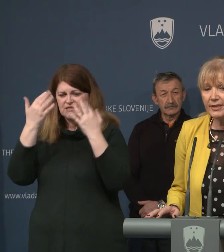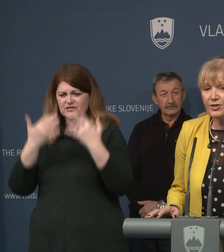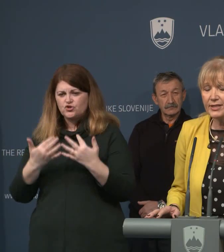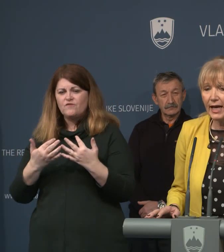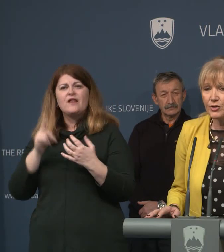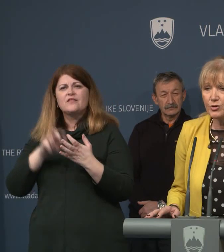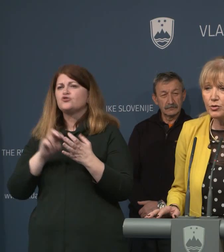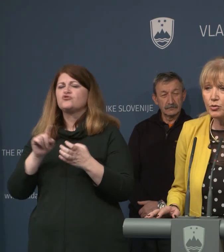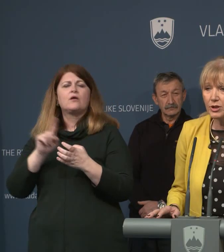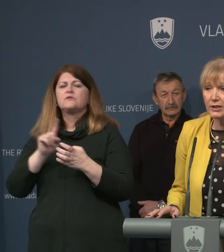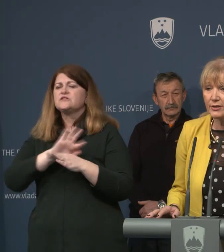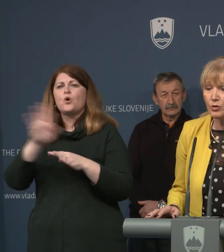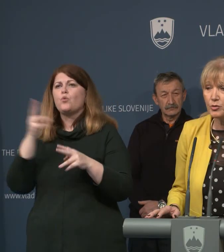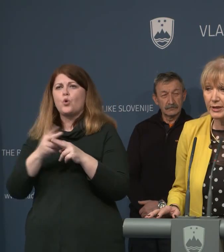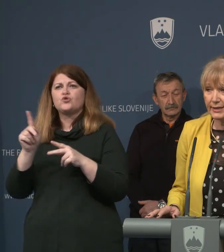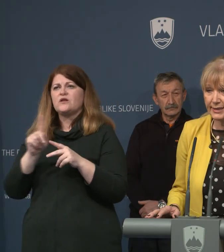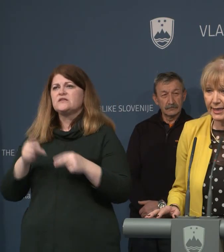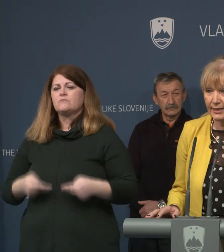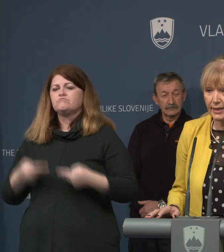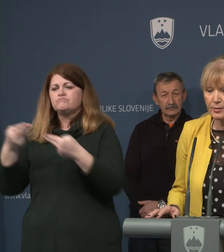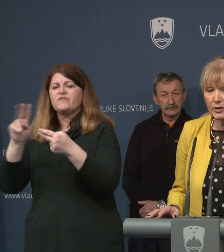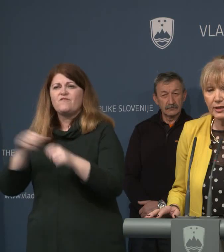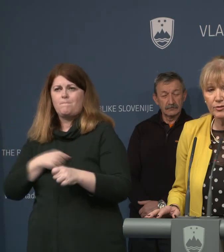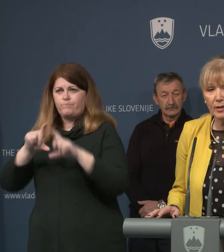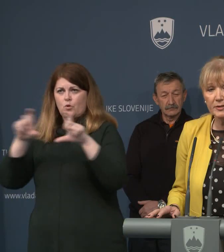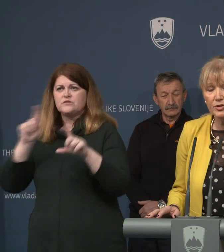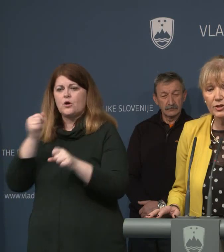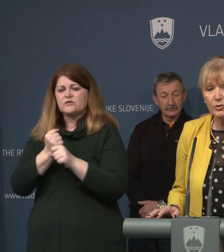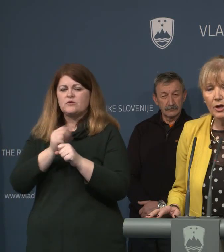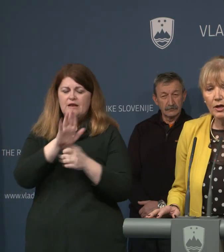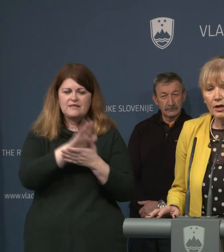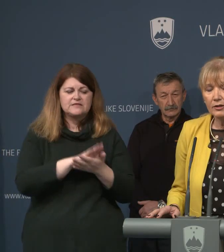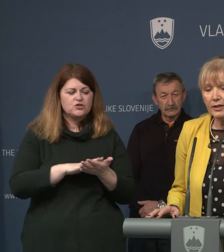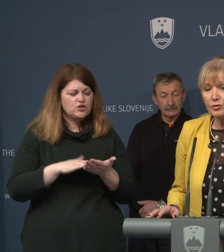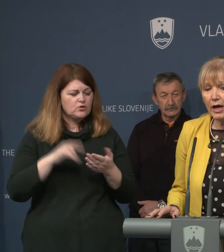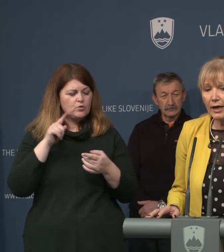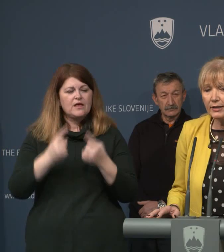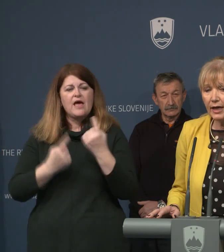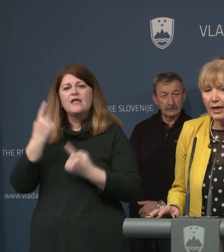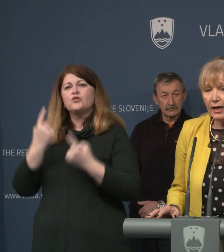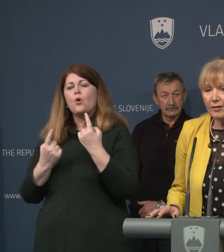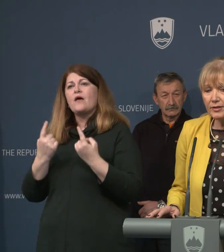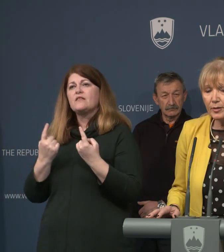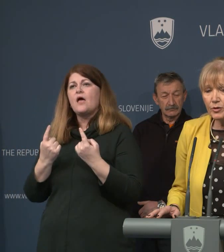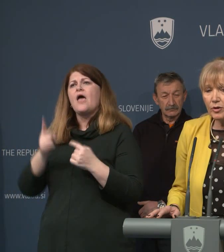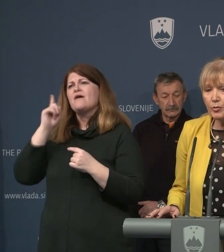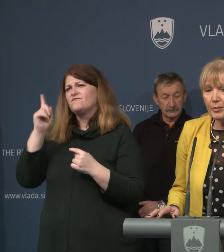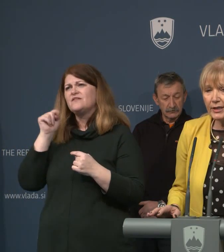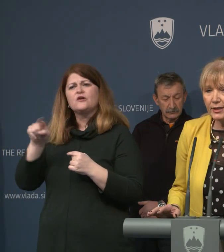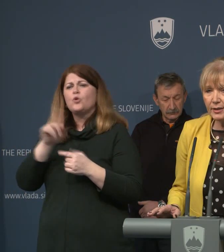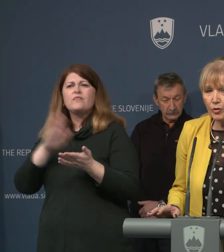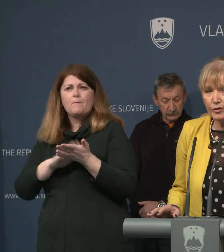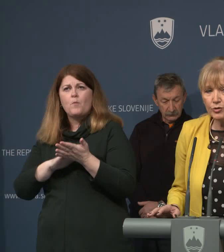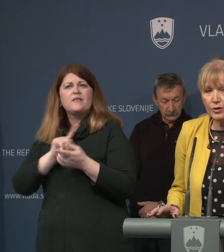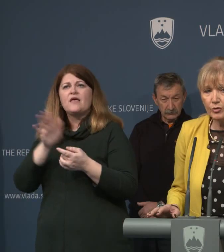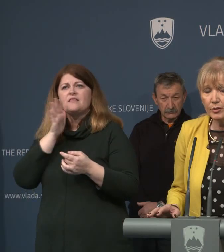da seveda še zdaleč vsi okuženi niso hospitalizirani, kar smo delali v samem začetku tega dogajanja, vendar pa to ne pomeni,